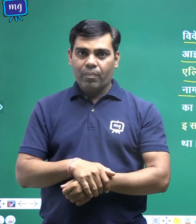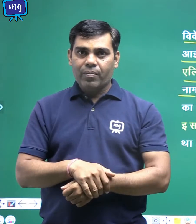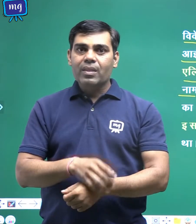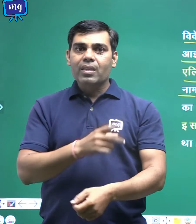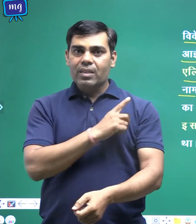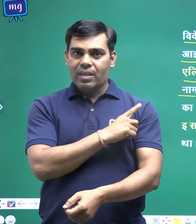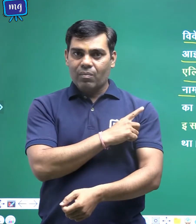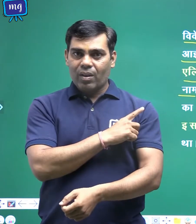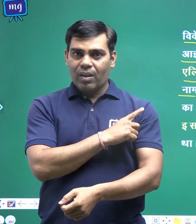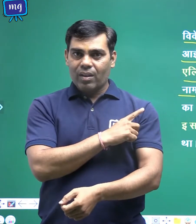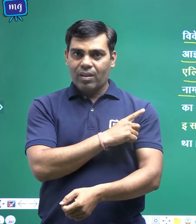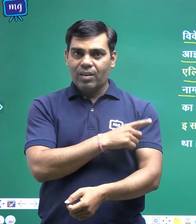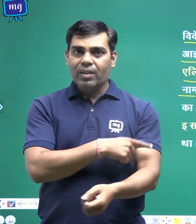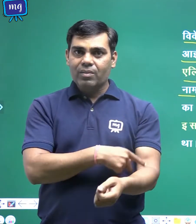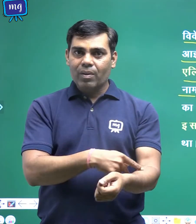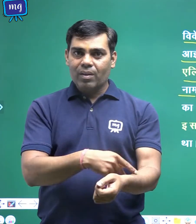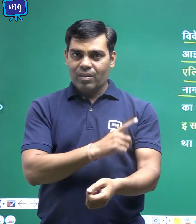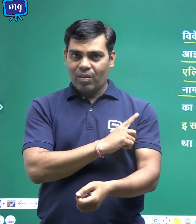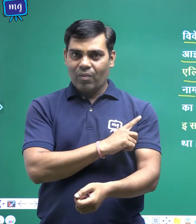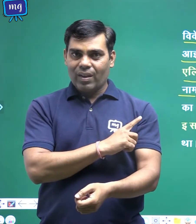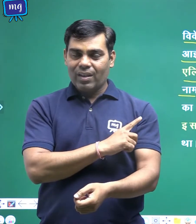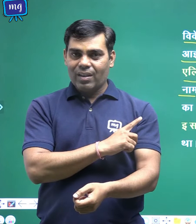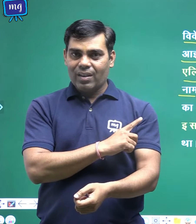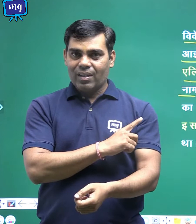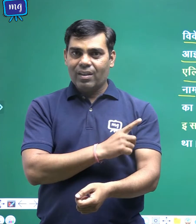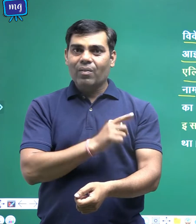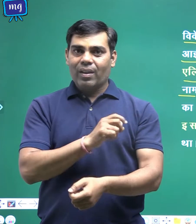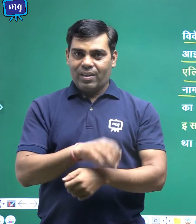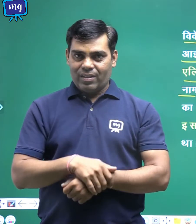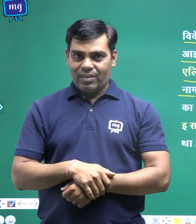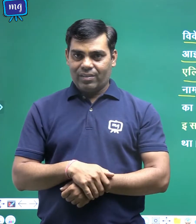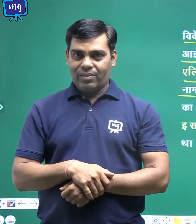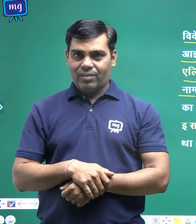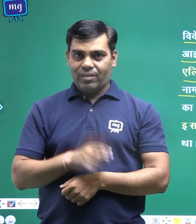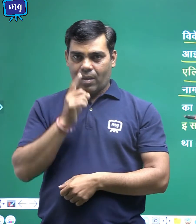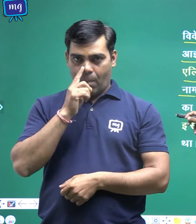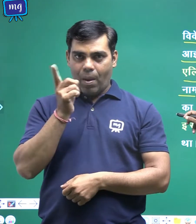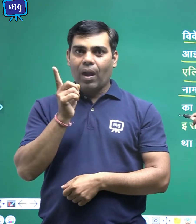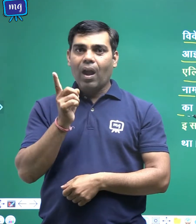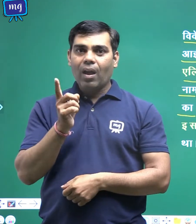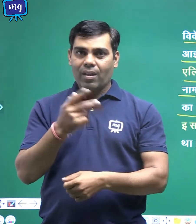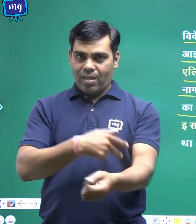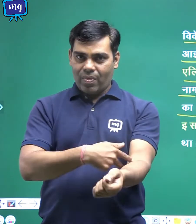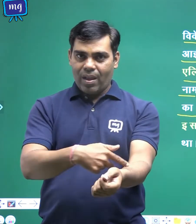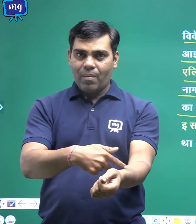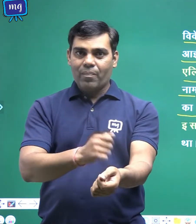सैमुअल रिचमंड नोबेल, वह माँ का नाम